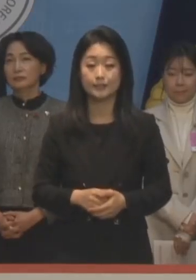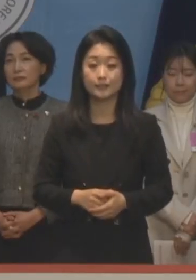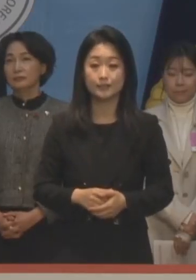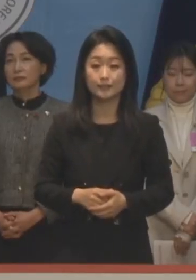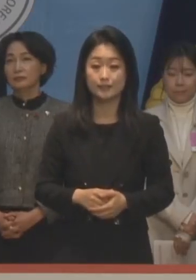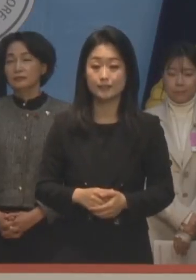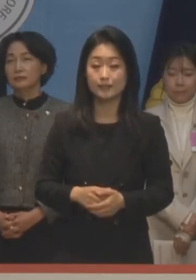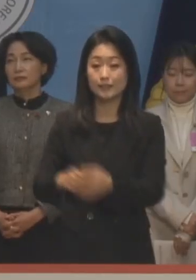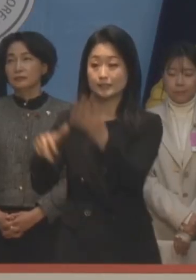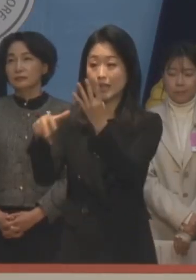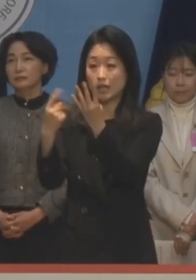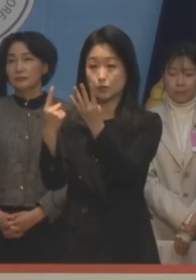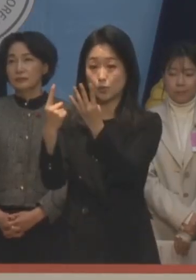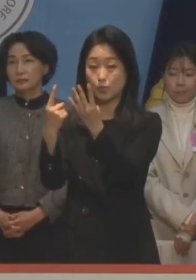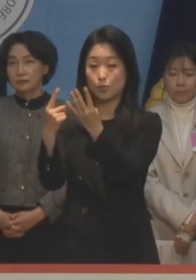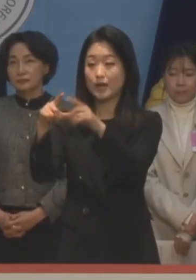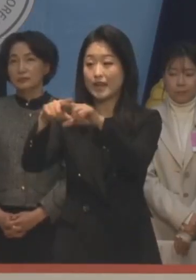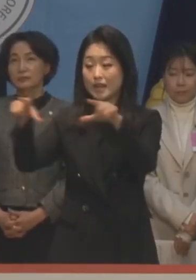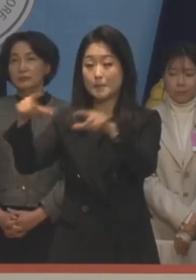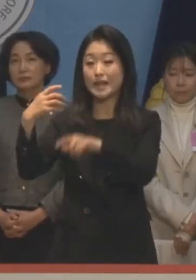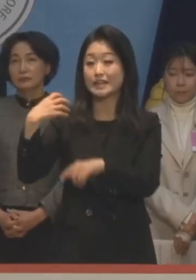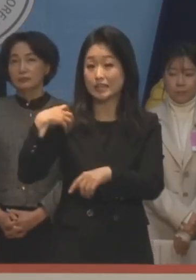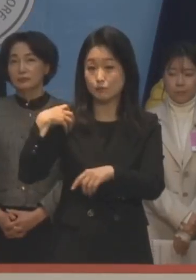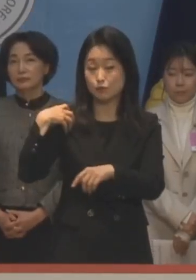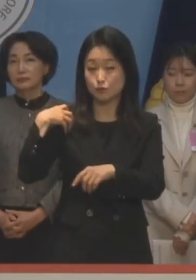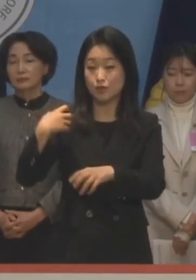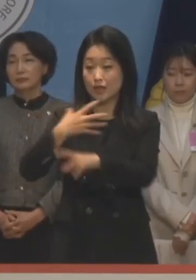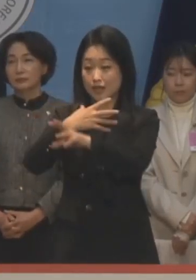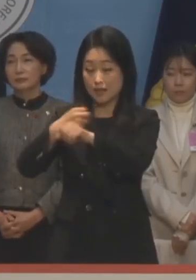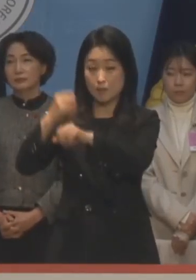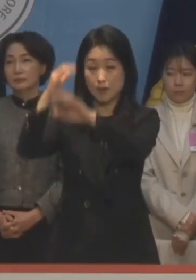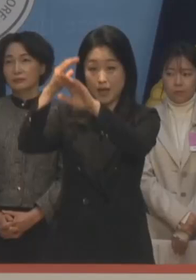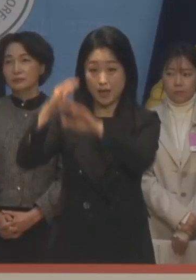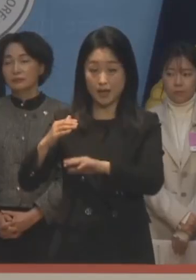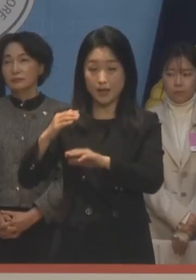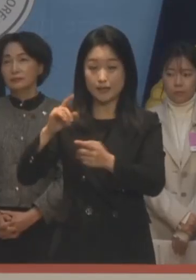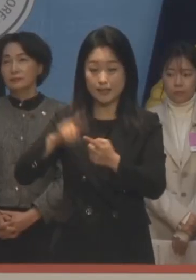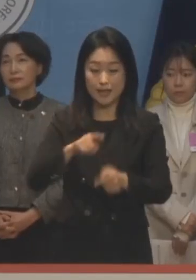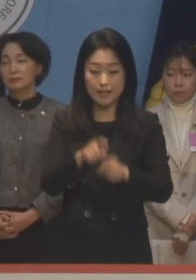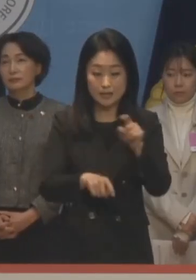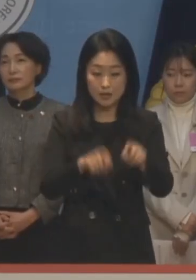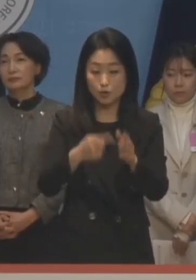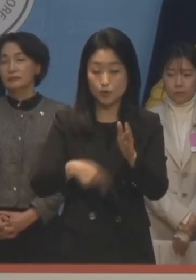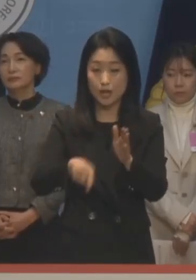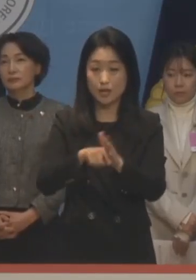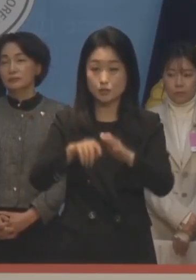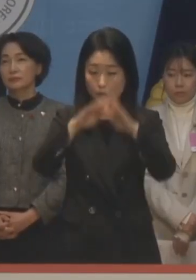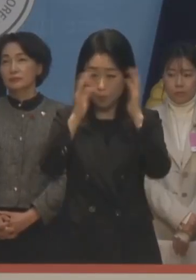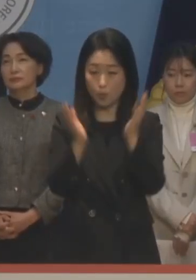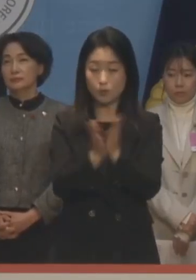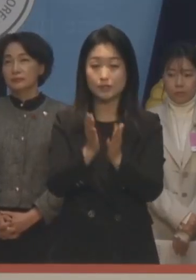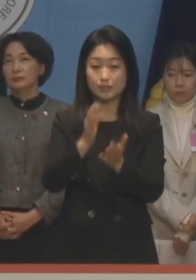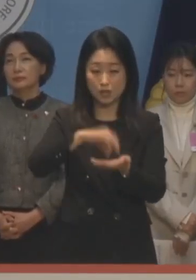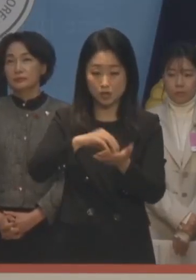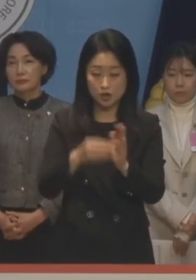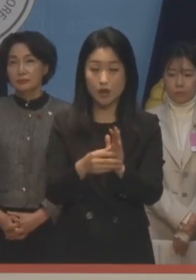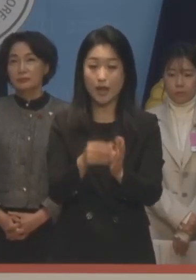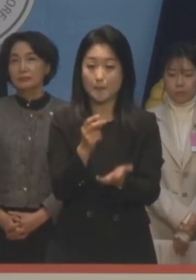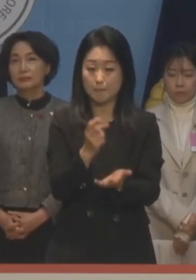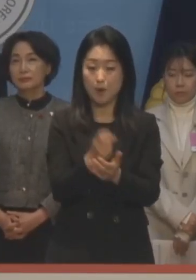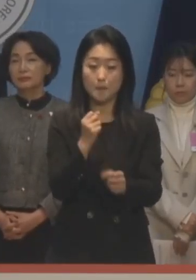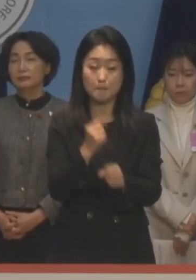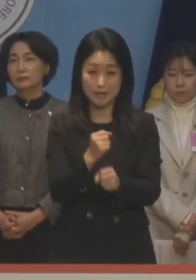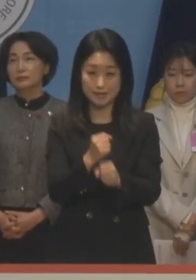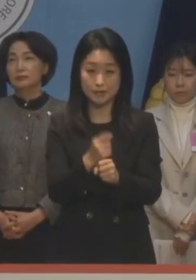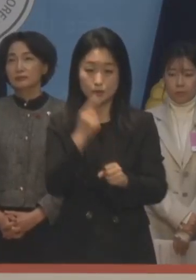협약은 제4조 일반 의무에서 협약에서 인정한 권리의 이행을 위하여 모든 적절한 입법적, 행정적 및